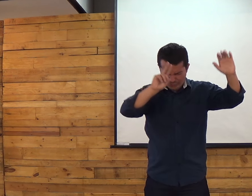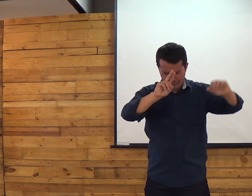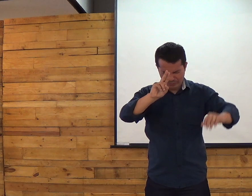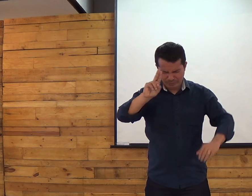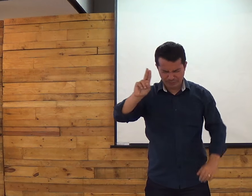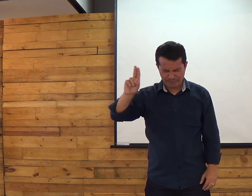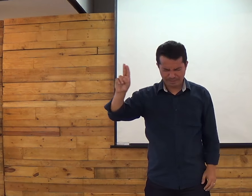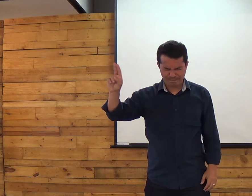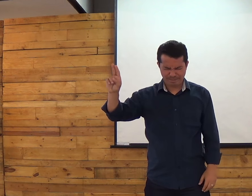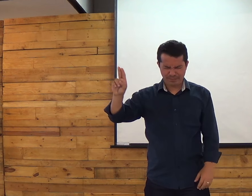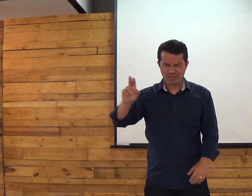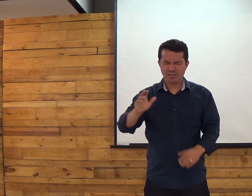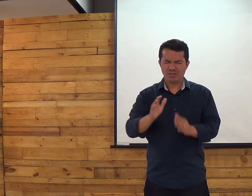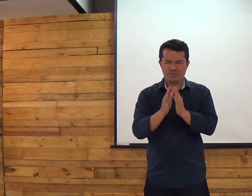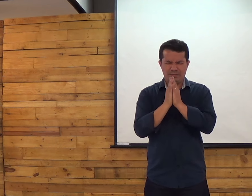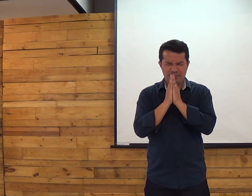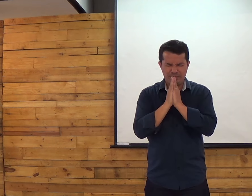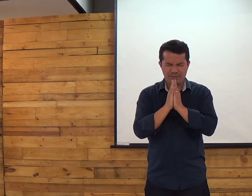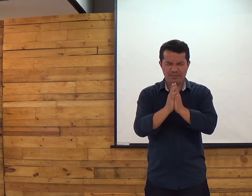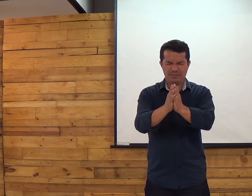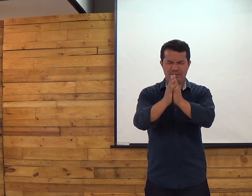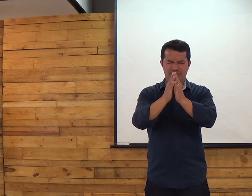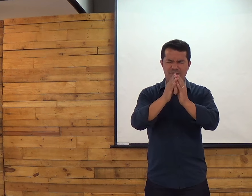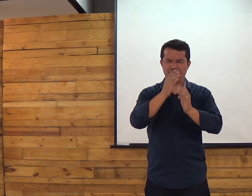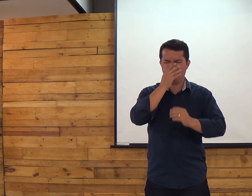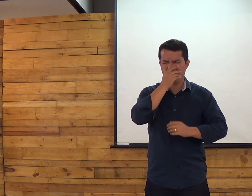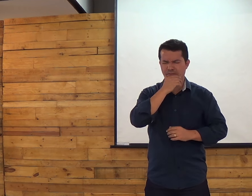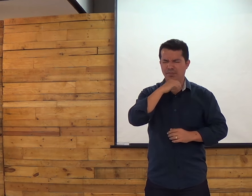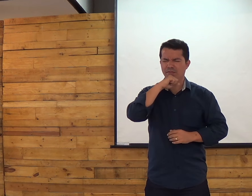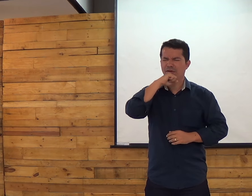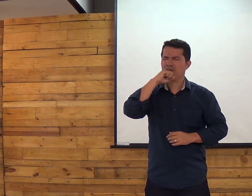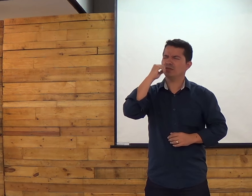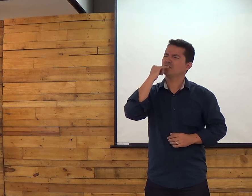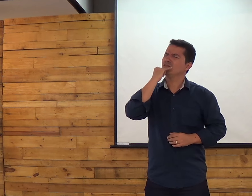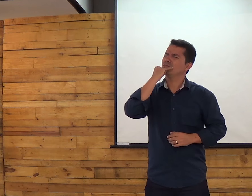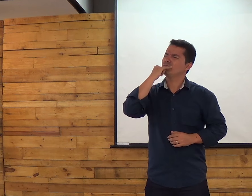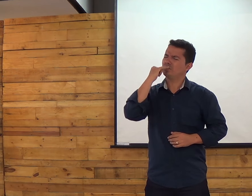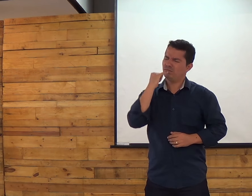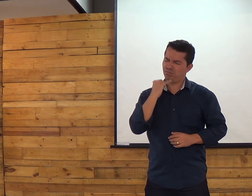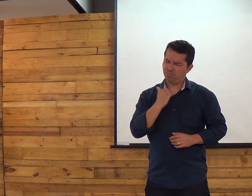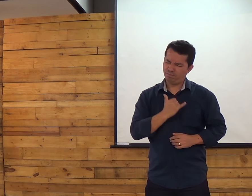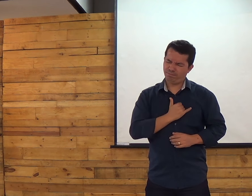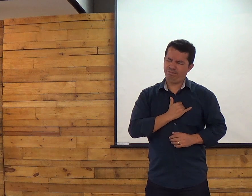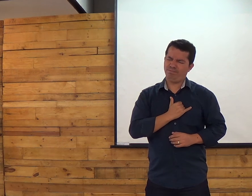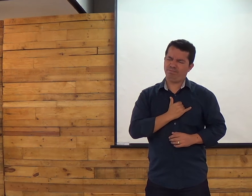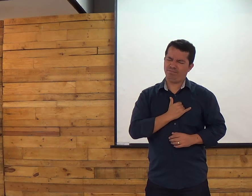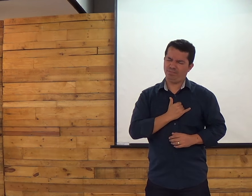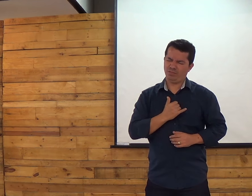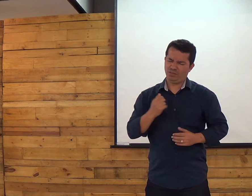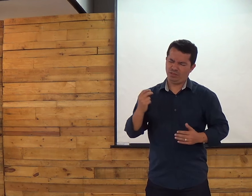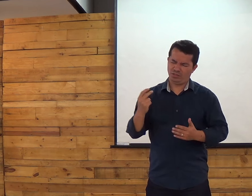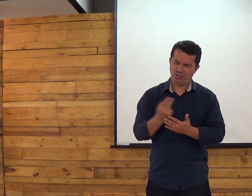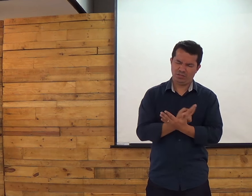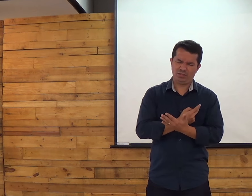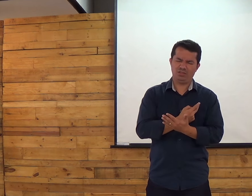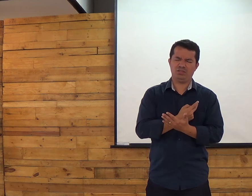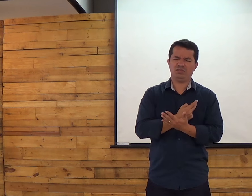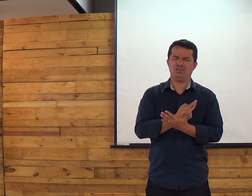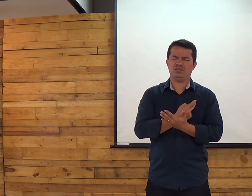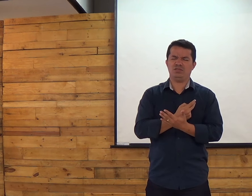ao Senhor, para adorar o seu nome. E neste momento, Pai, pedimos